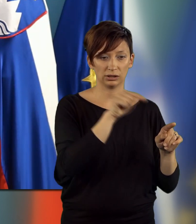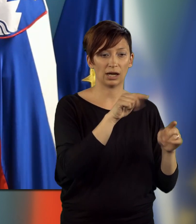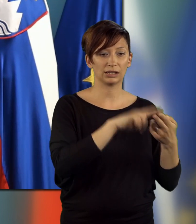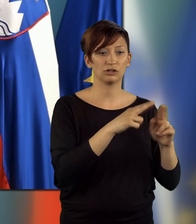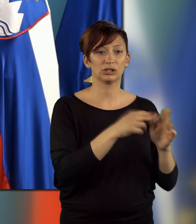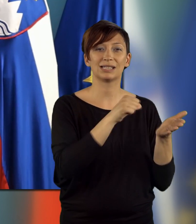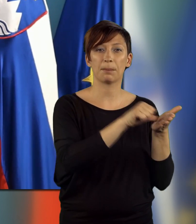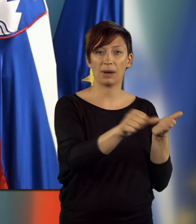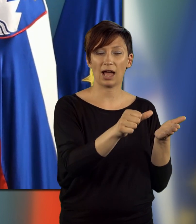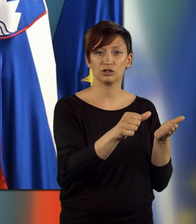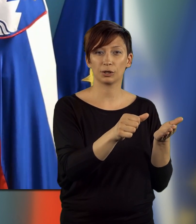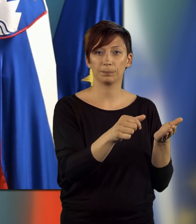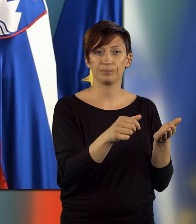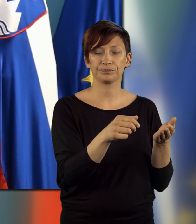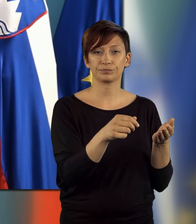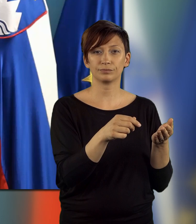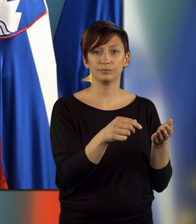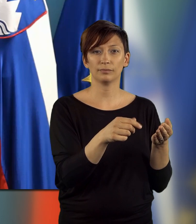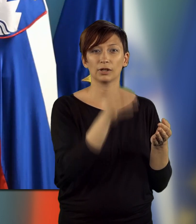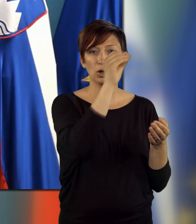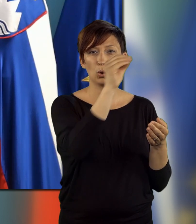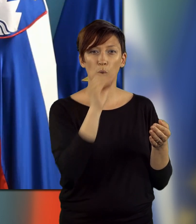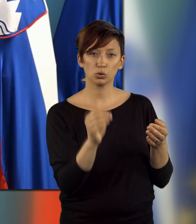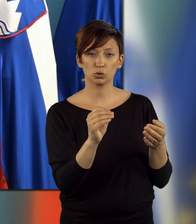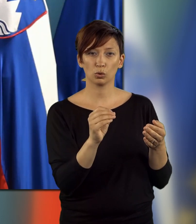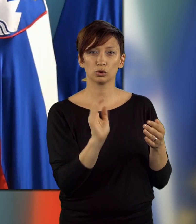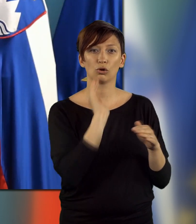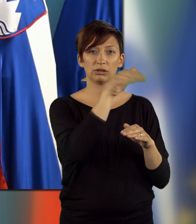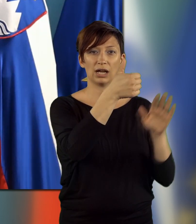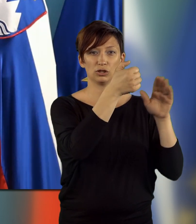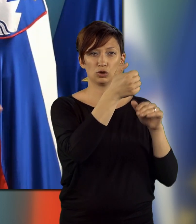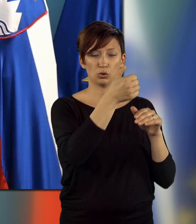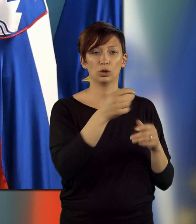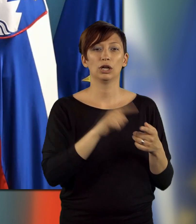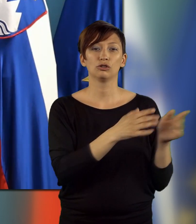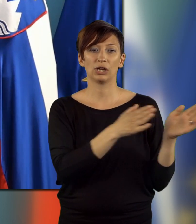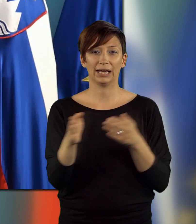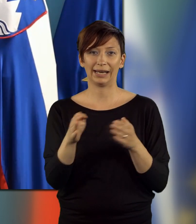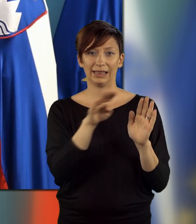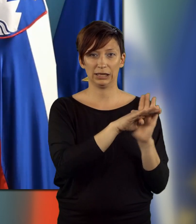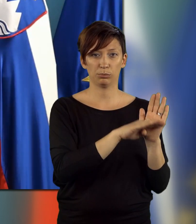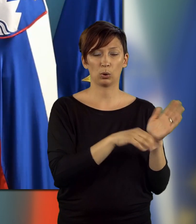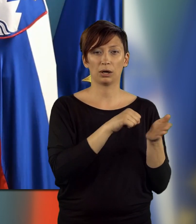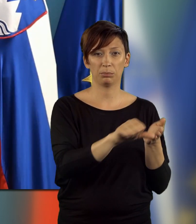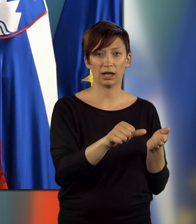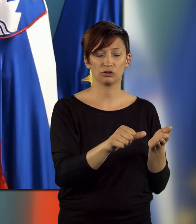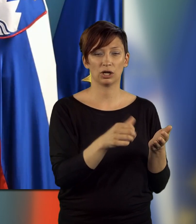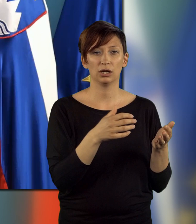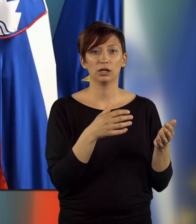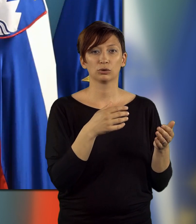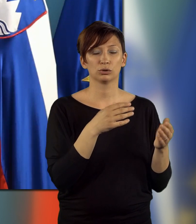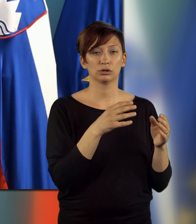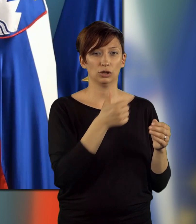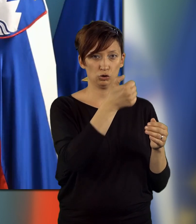se plačuje v odstotku nad 100. Torej, če je redni program plačan skozi